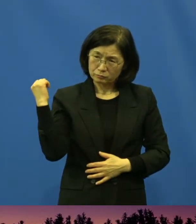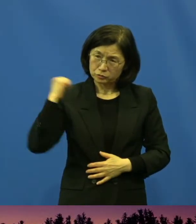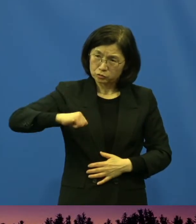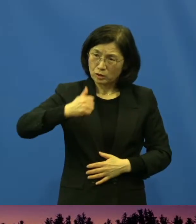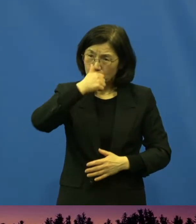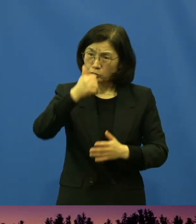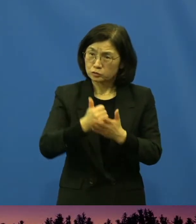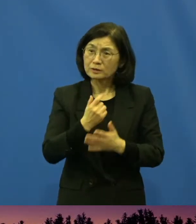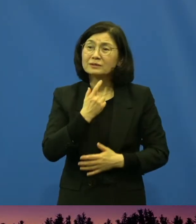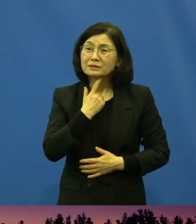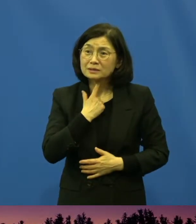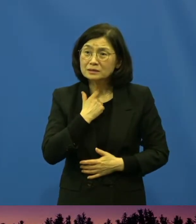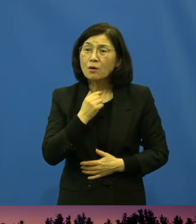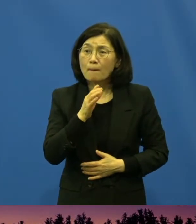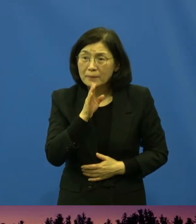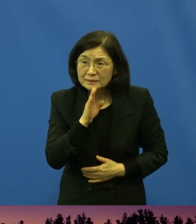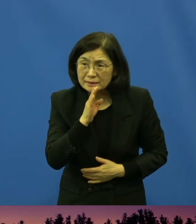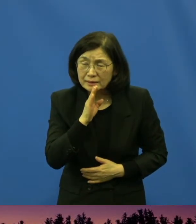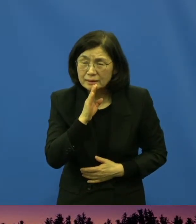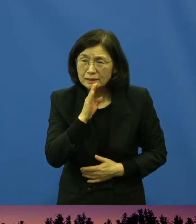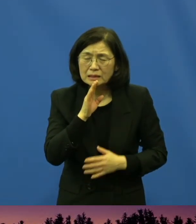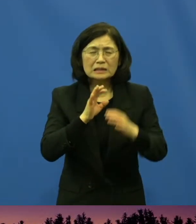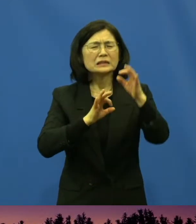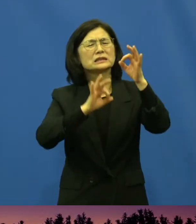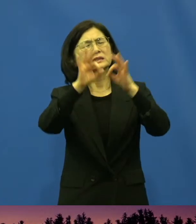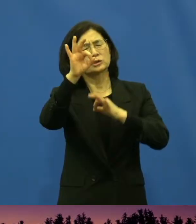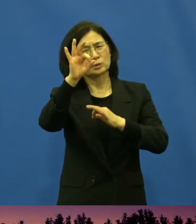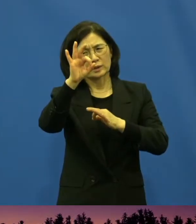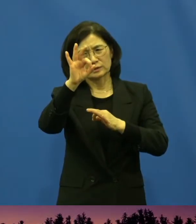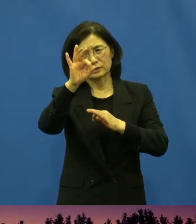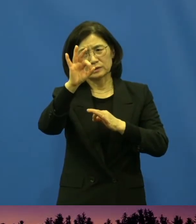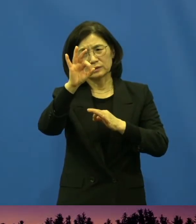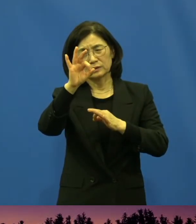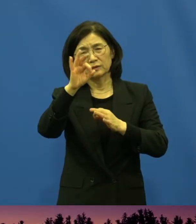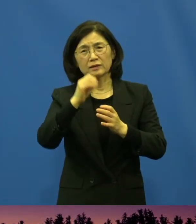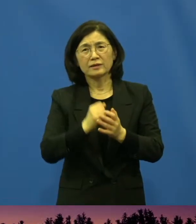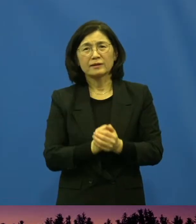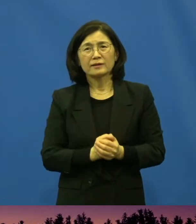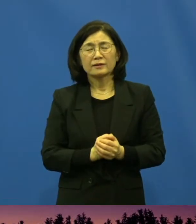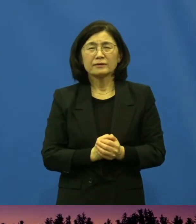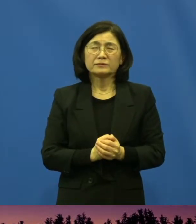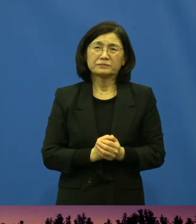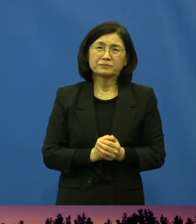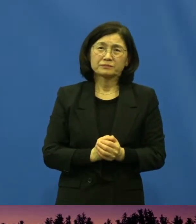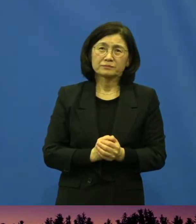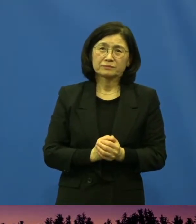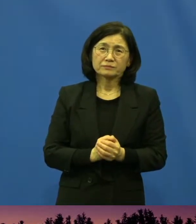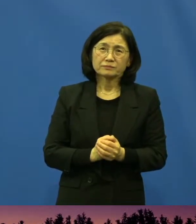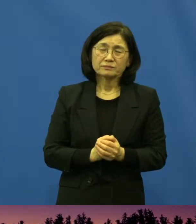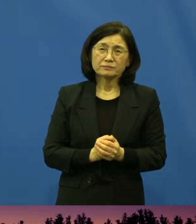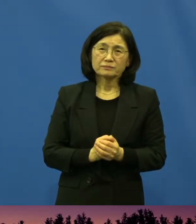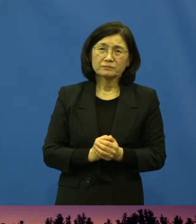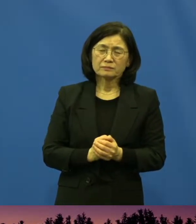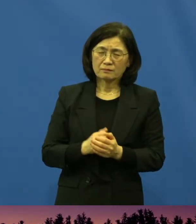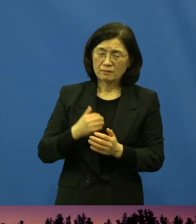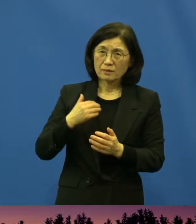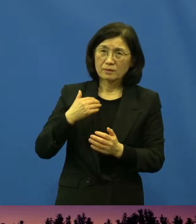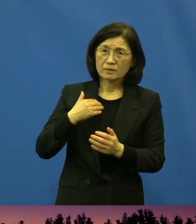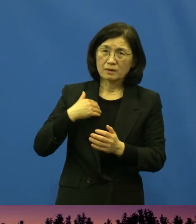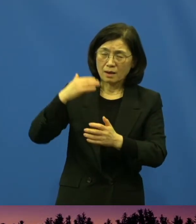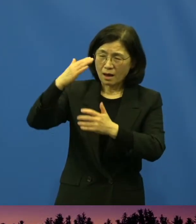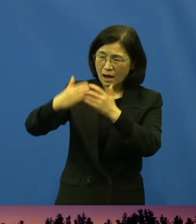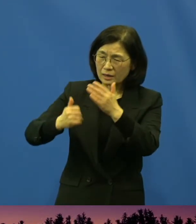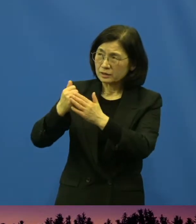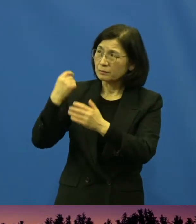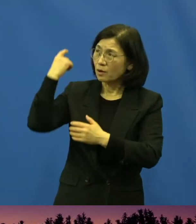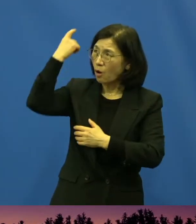그래서 약해서 죄를 짓고 실수를 했는데, 내가 스스로 하나님과 거리를 두고 멀어져 가려고 하나님의 얼굴을